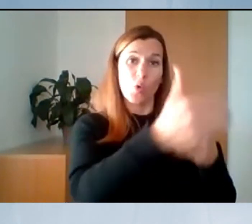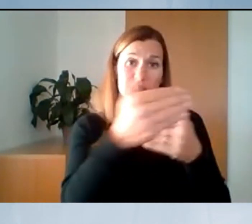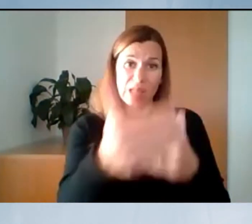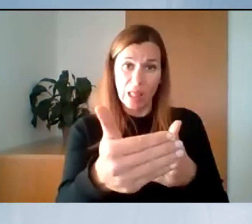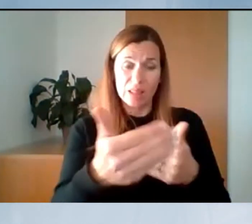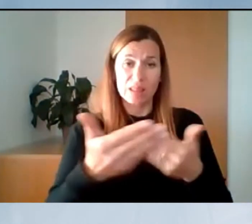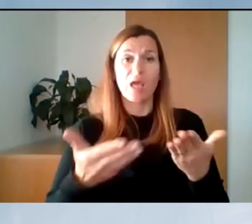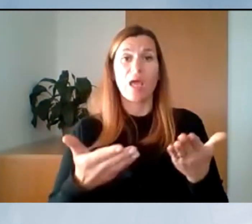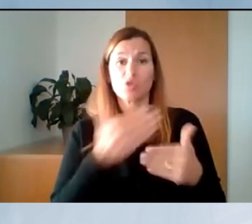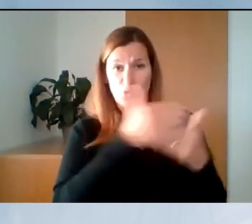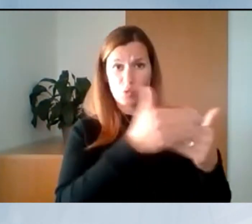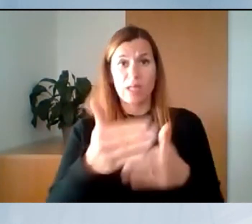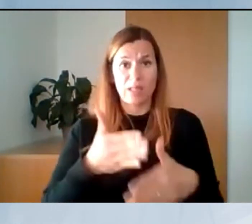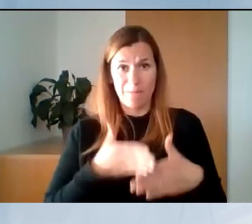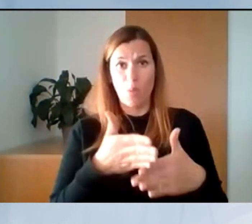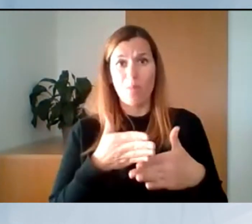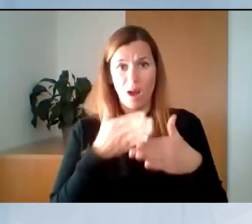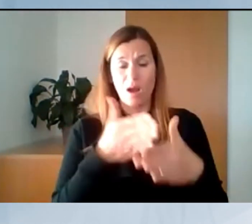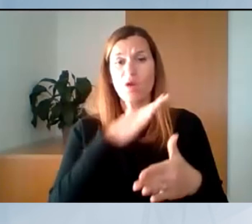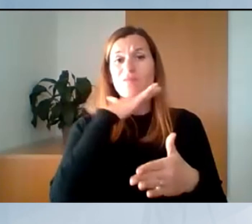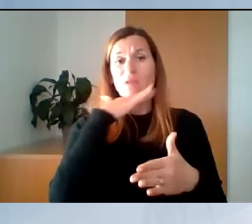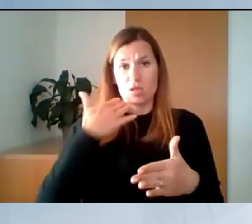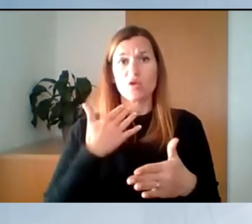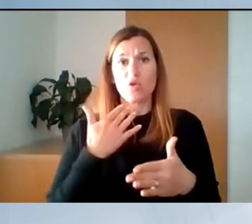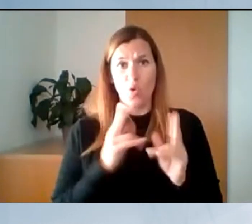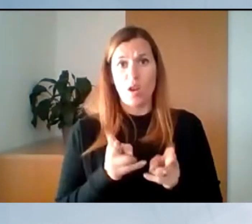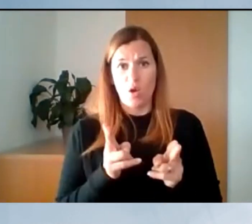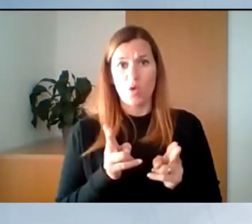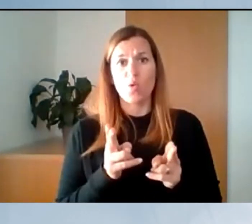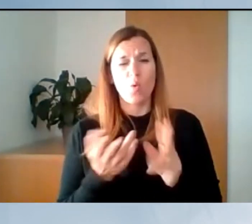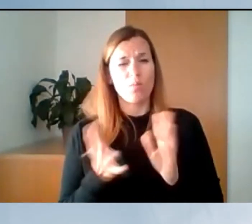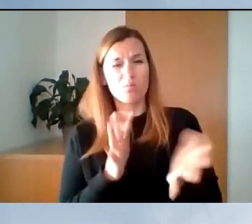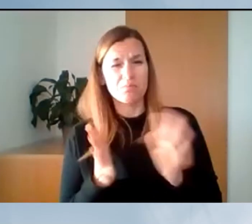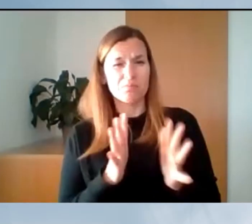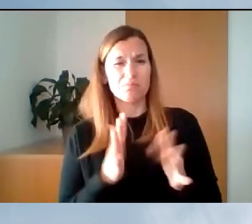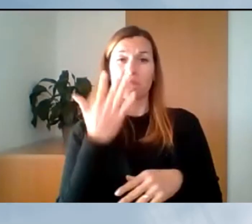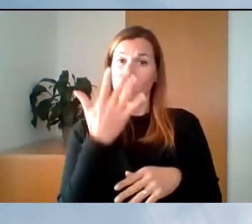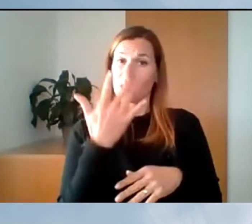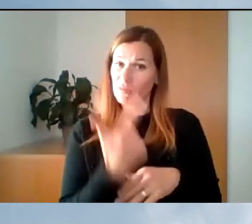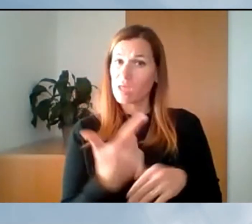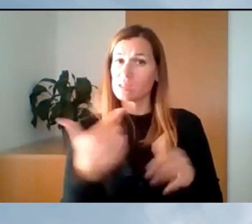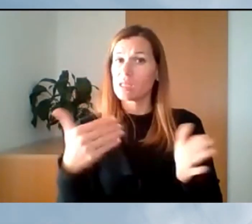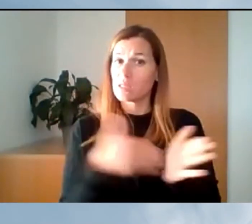sosedje. Tudi sosedje pomagajo precej. Tam nekje